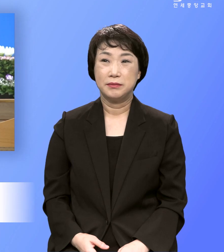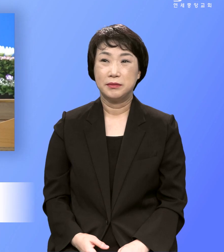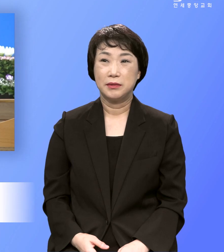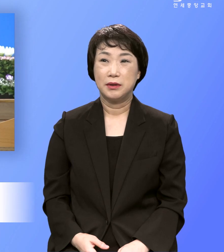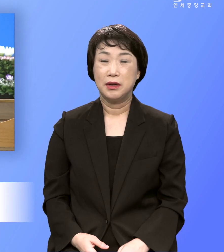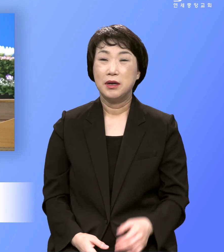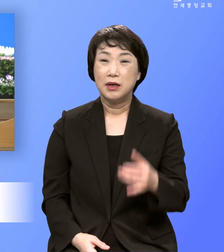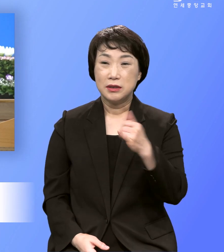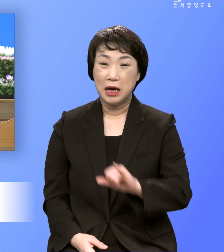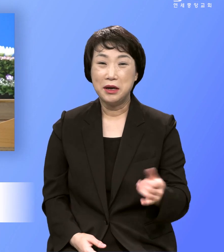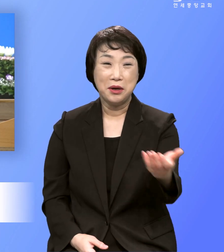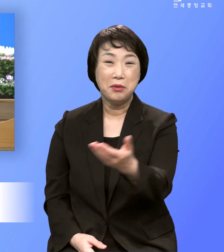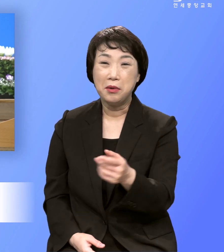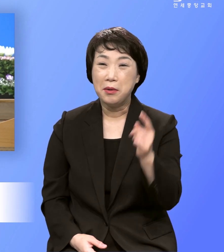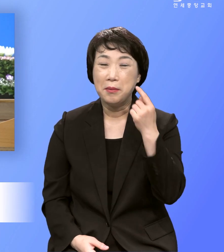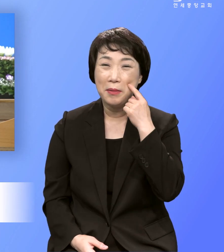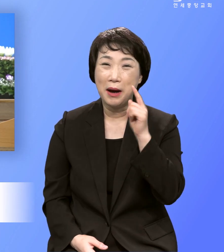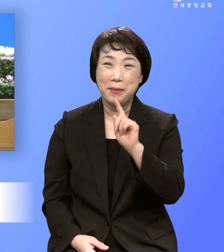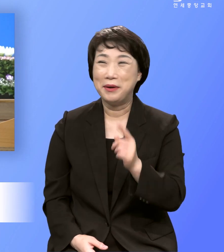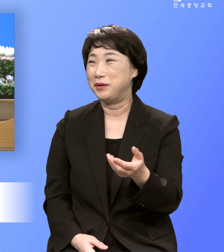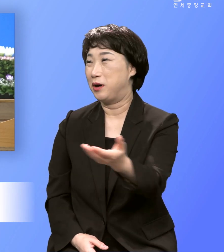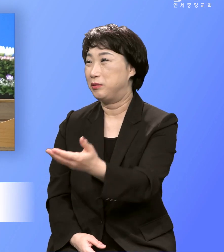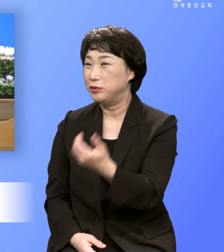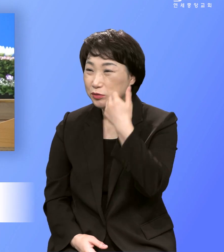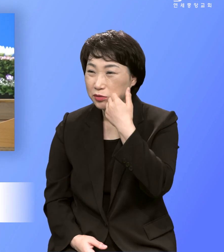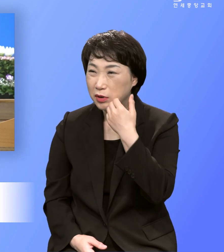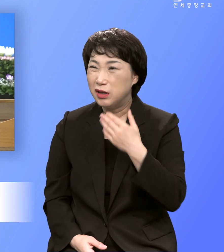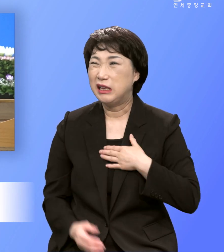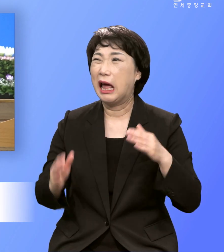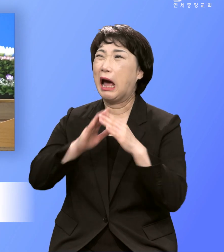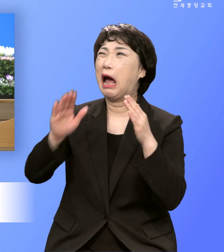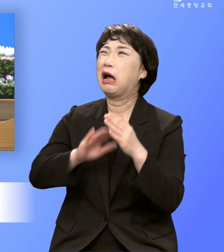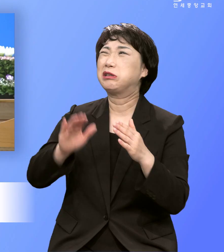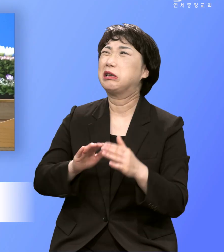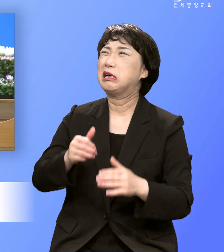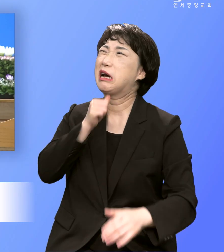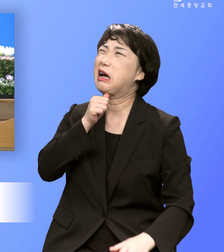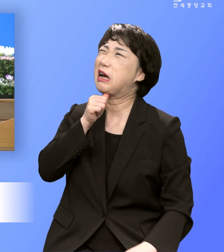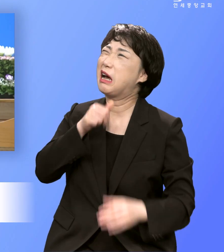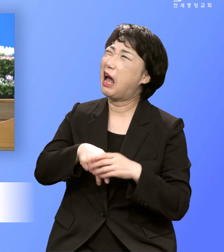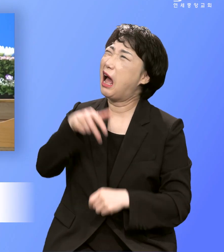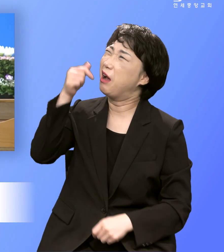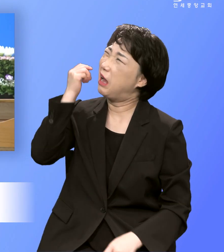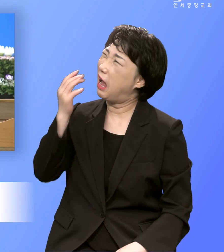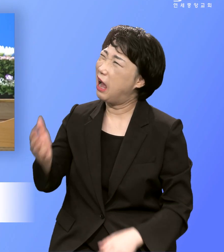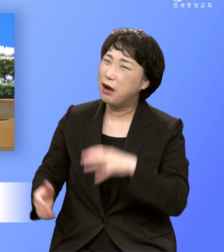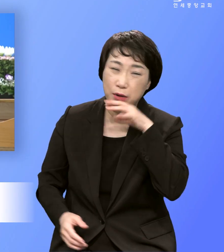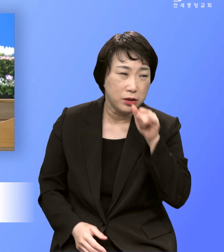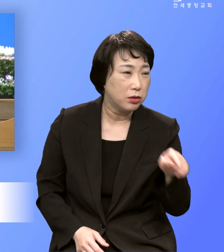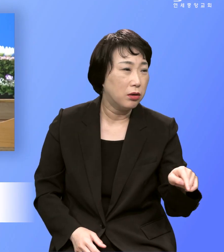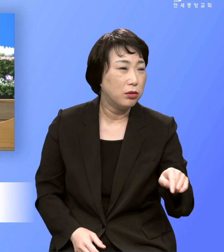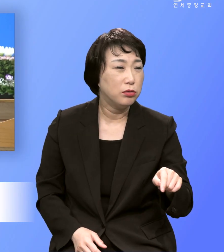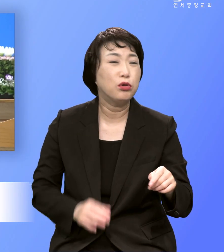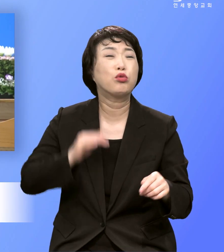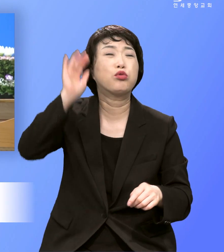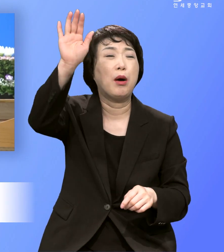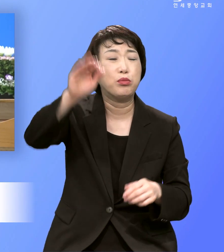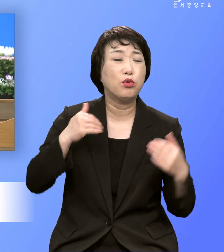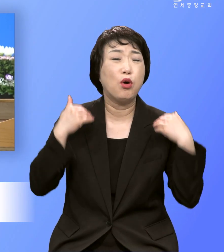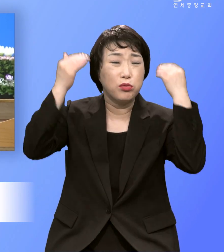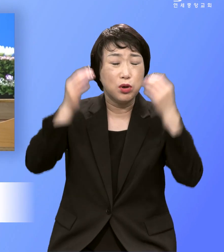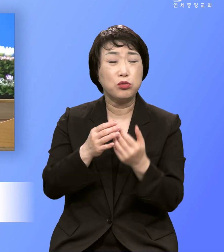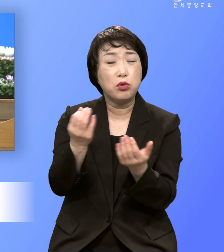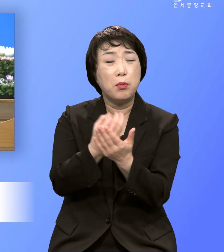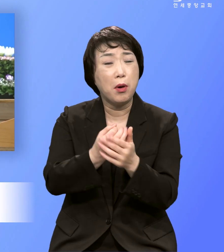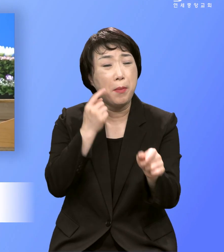우리 애들 보세요. 뭐 우리 집 이렇게 가난해? 그럼 네가 커서 손 벌으면 되지 뭘 가난하다고 그러냐?